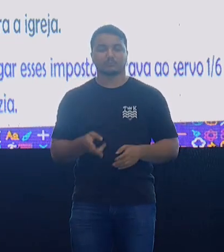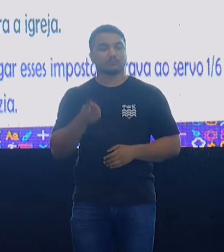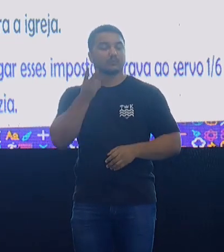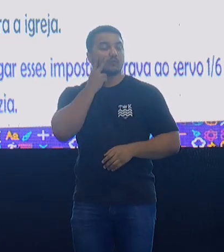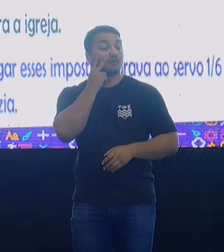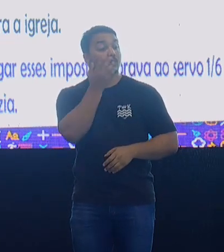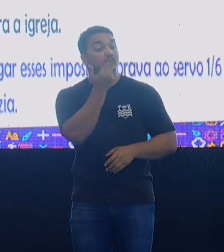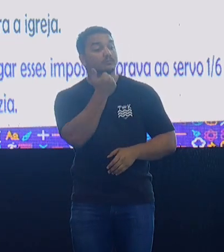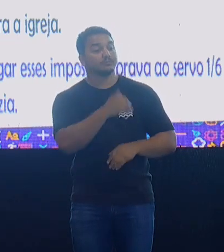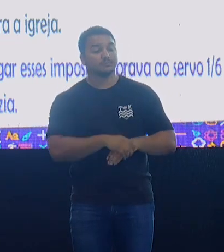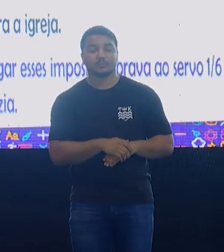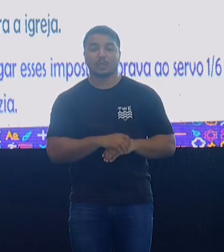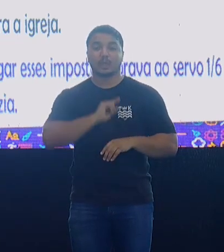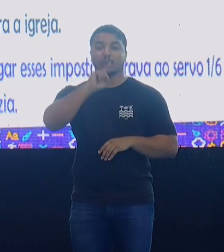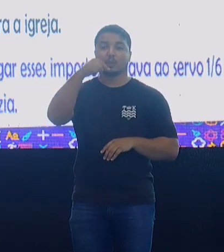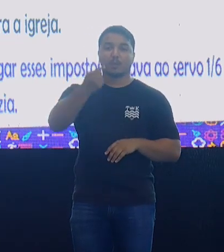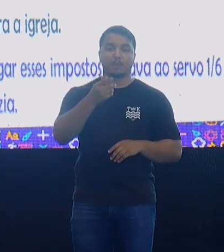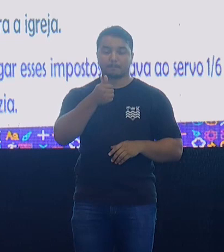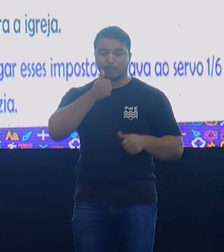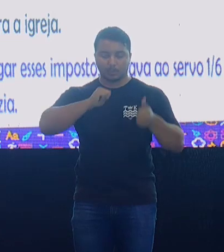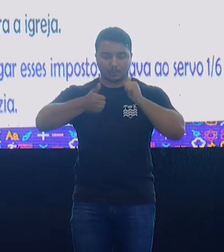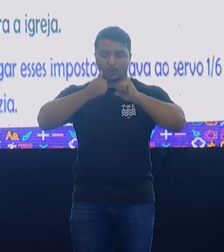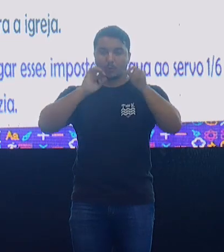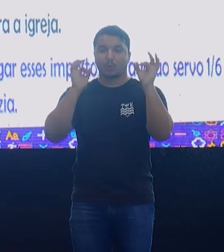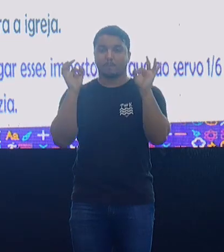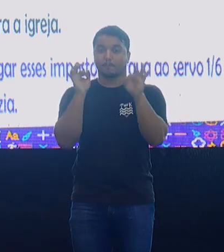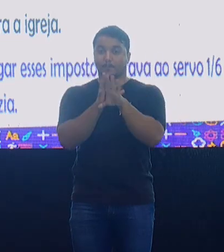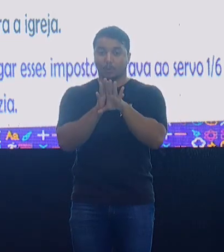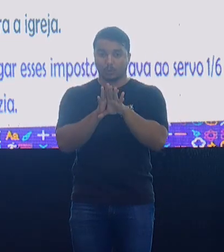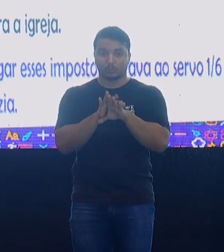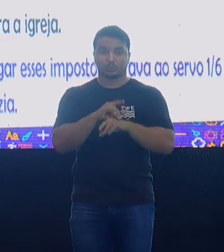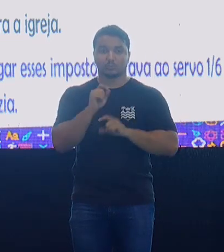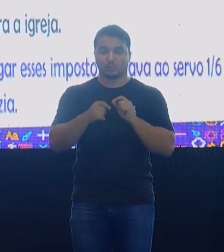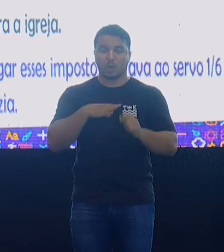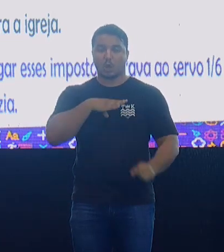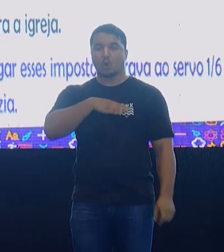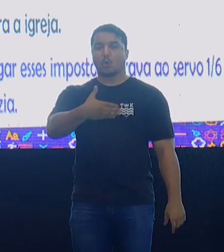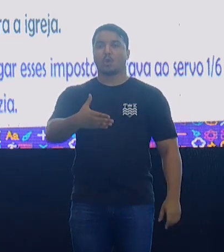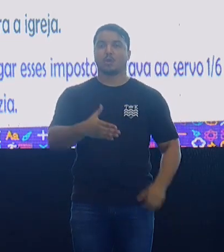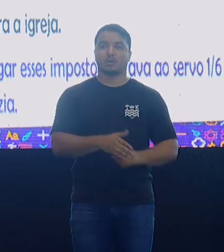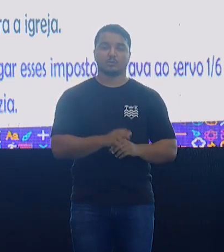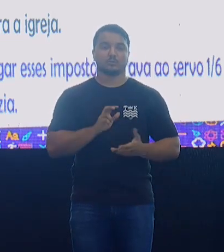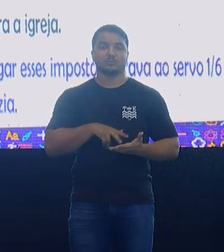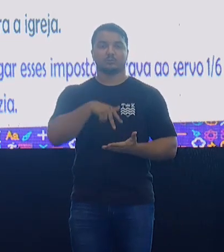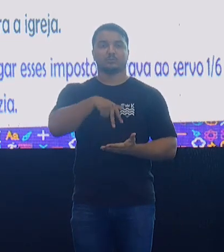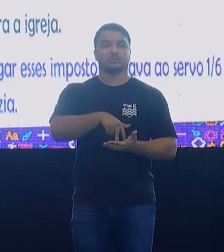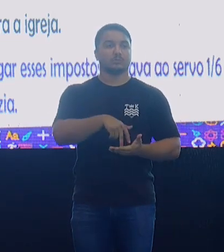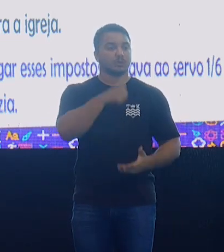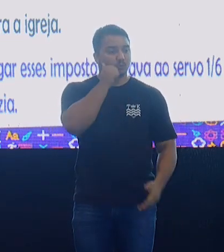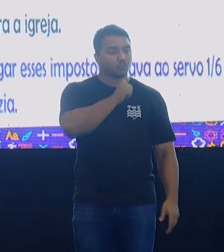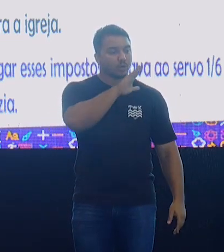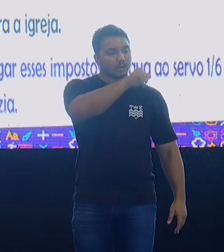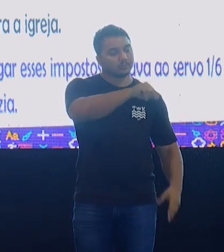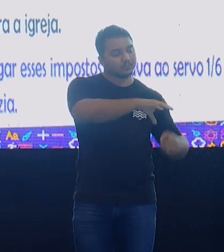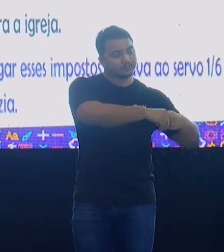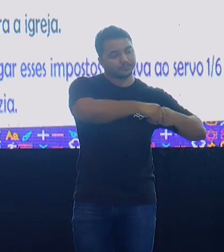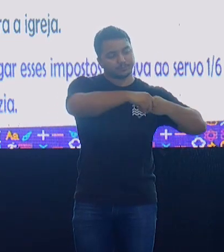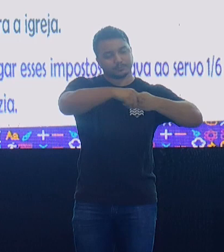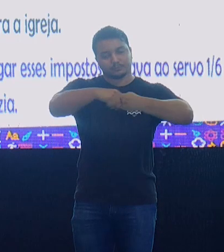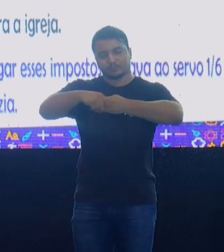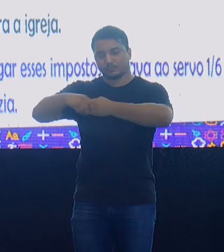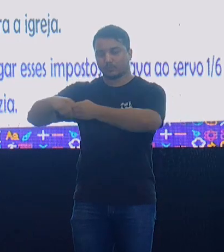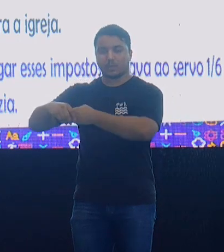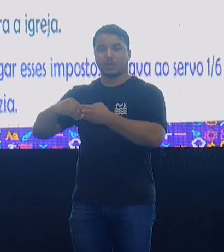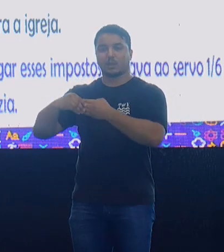vinho. Depois de beber 3 ou 4 canecas para tomar coragem, ele se levantava e pegava a mulher do servo pela